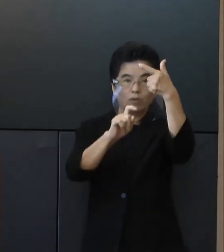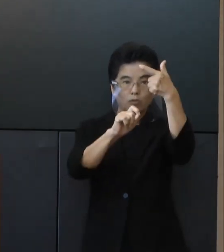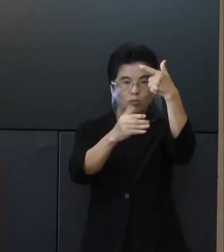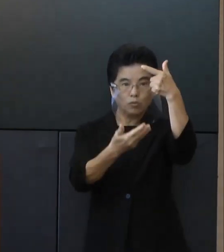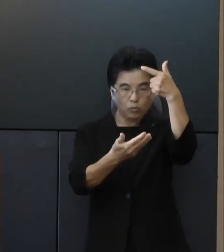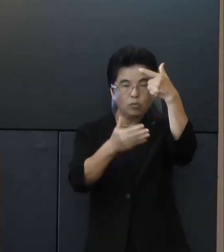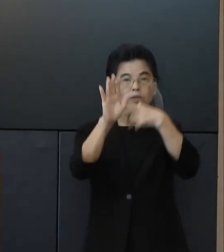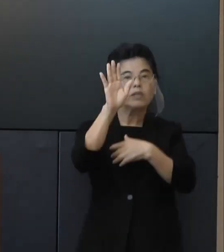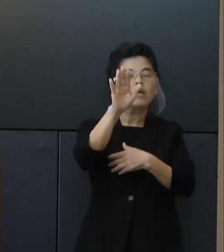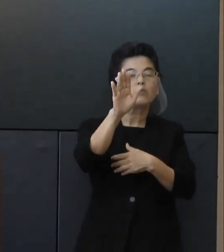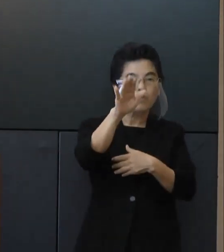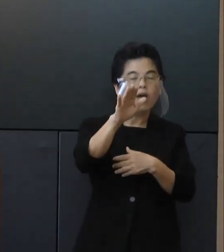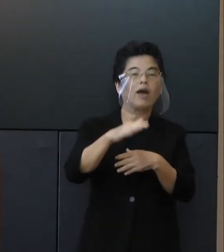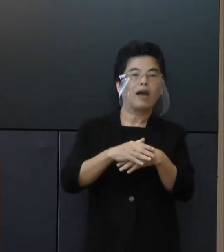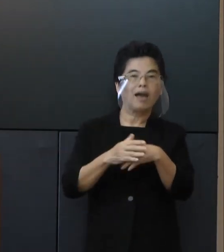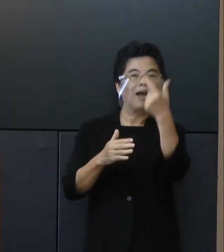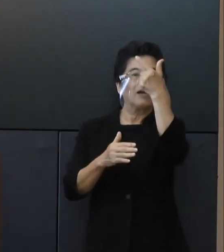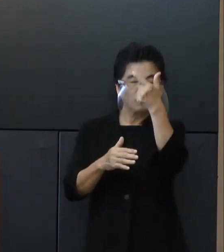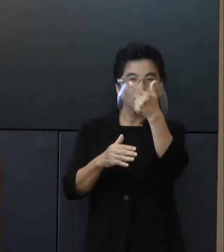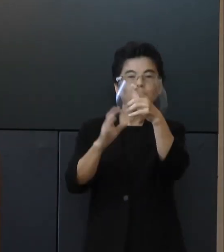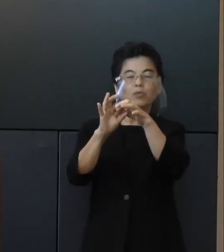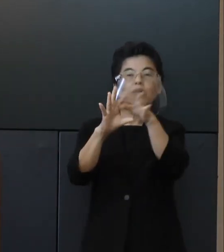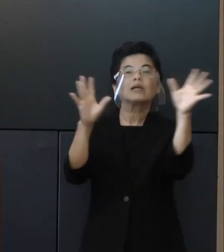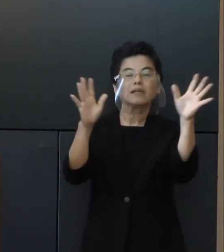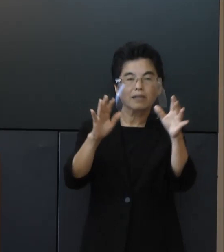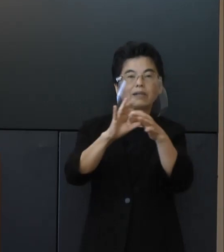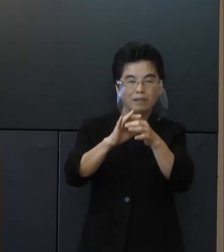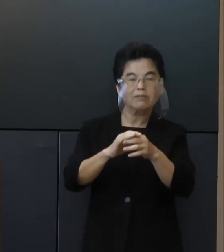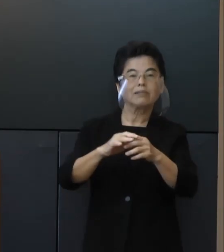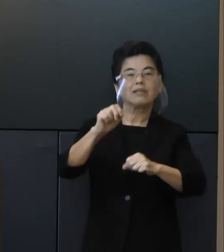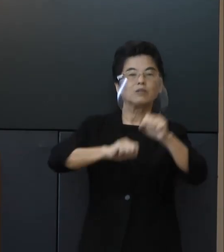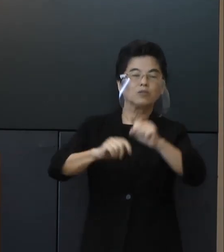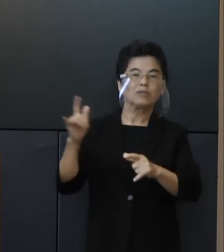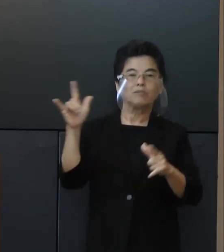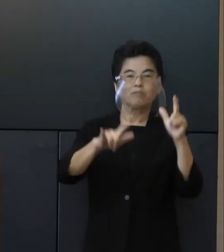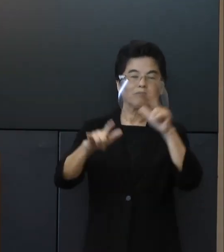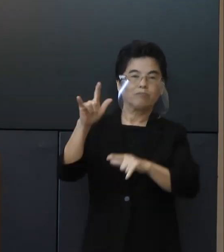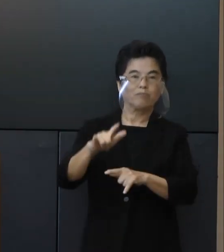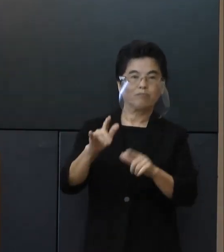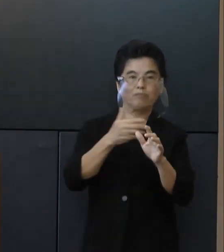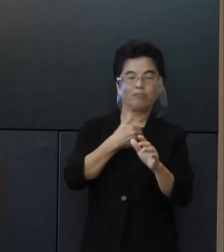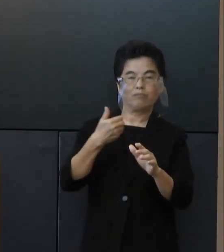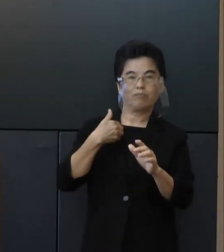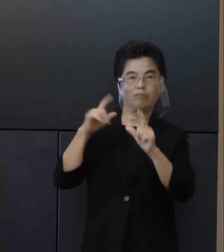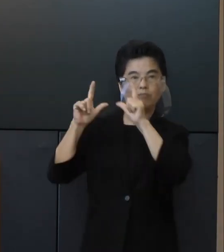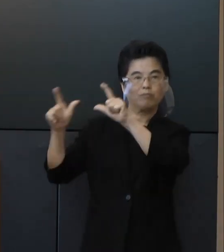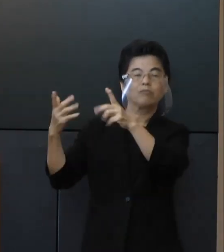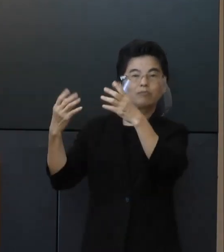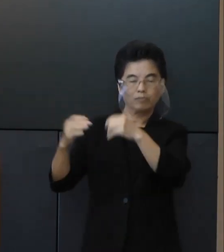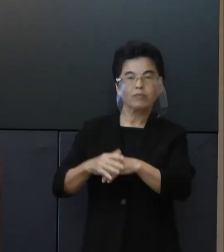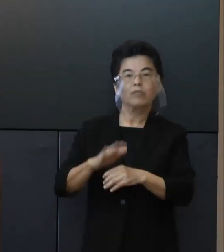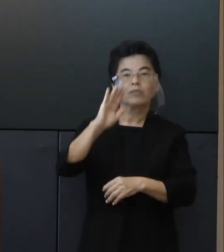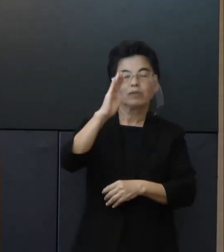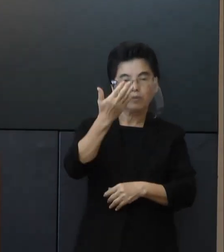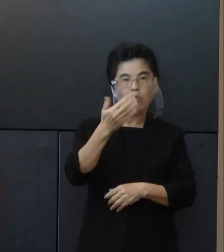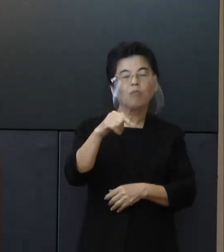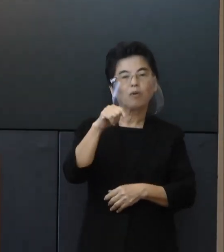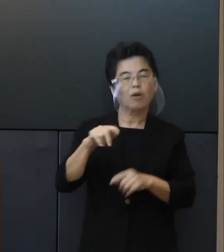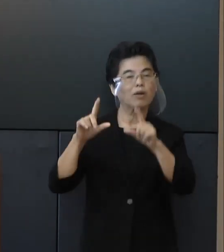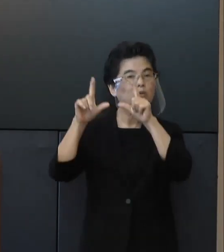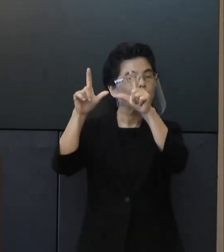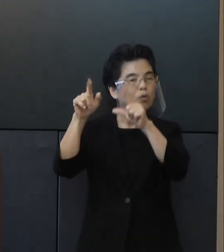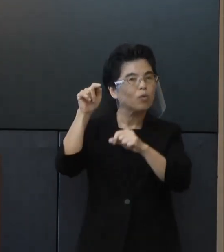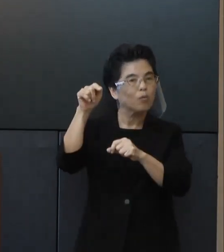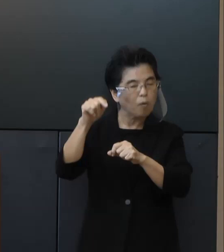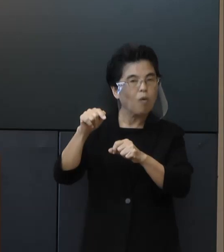19日以降は、自粛要請は解除といたしました。しかしながらまだ東京を